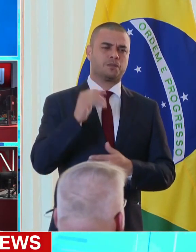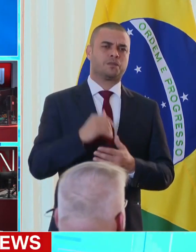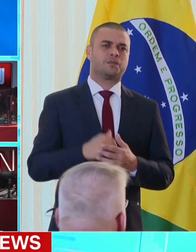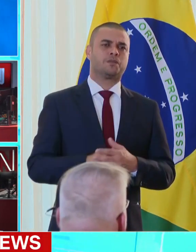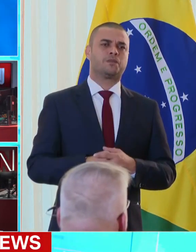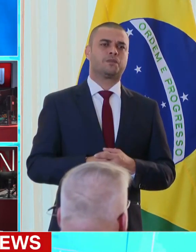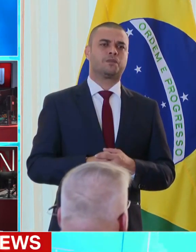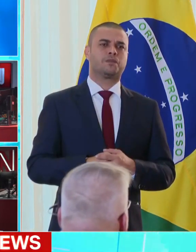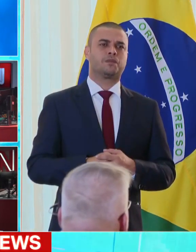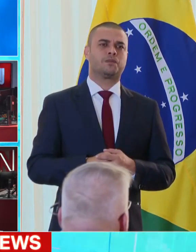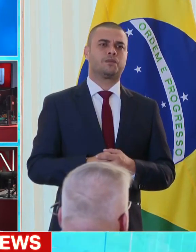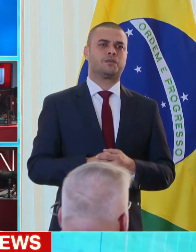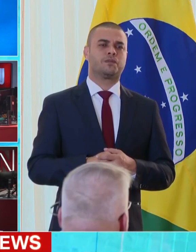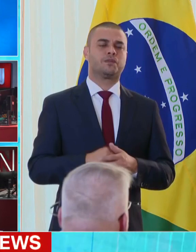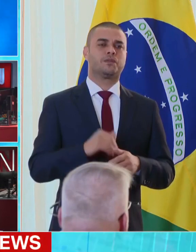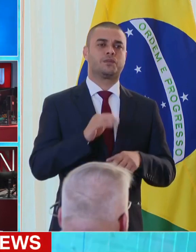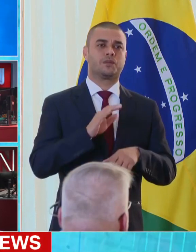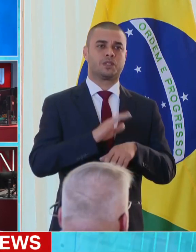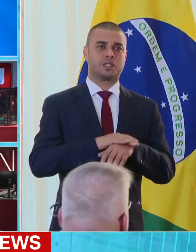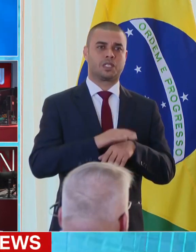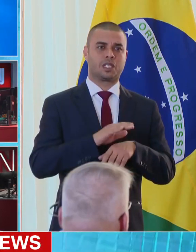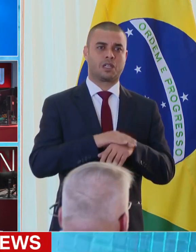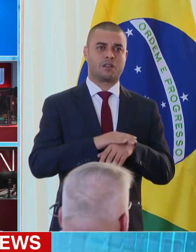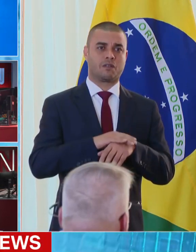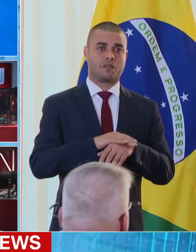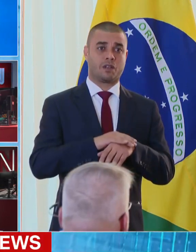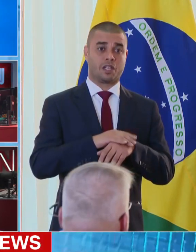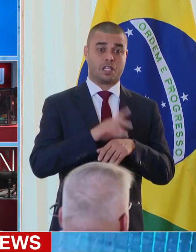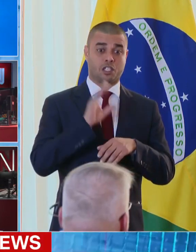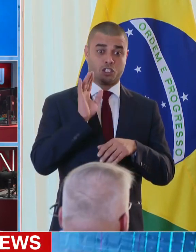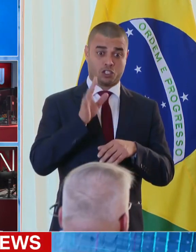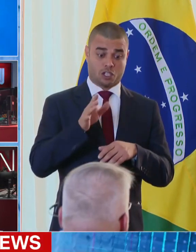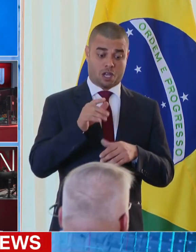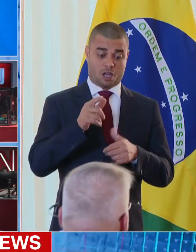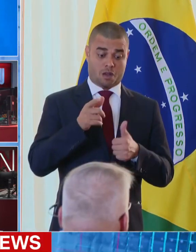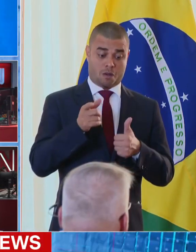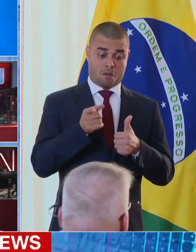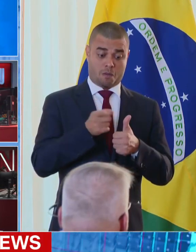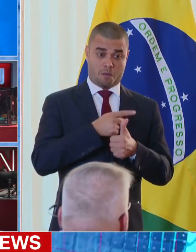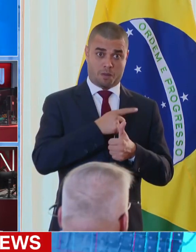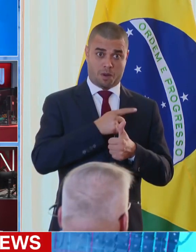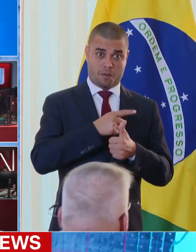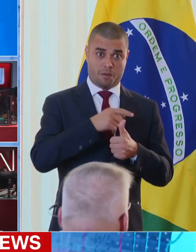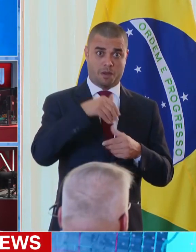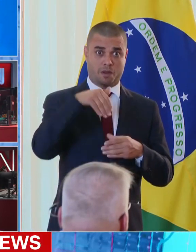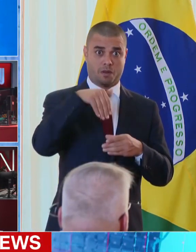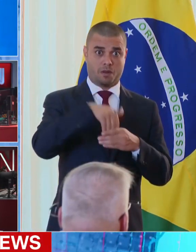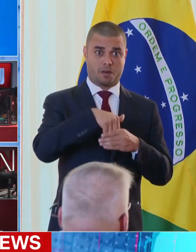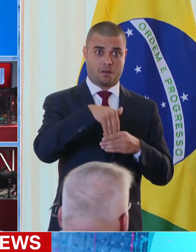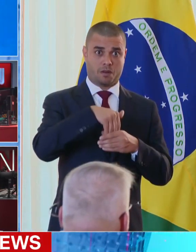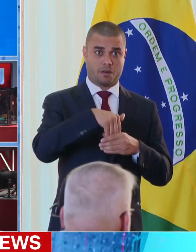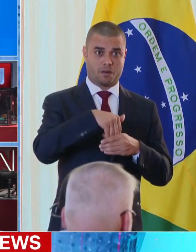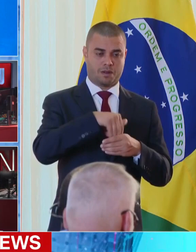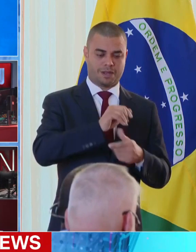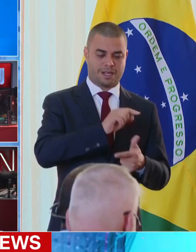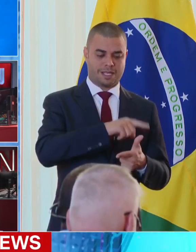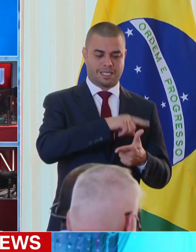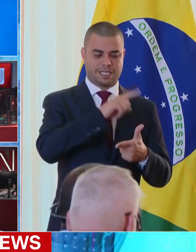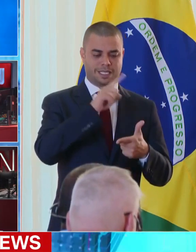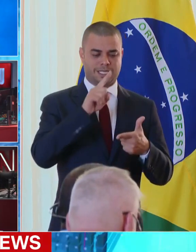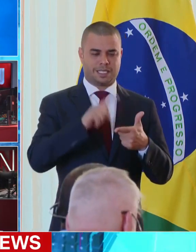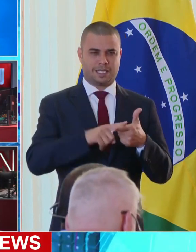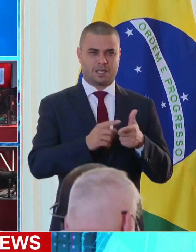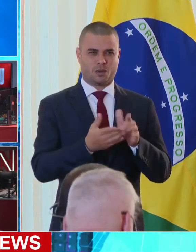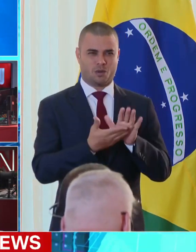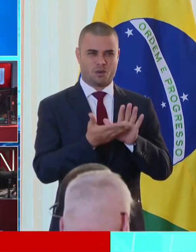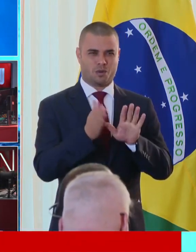É inaldita veu é falso desculpa her imagina imagina o eles dizem que é